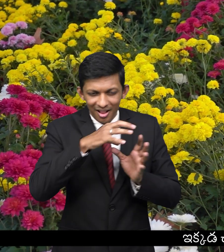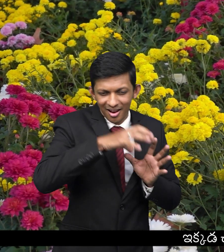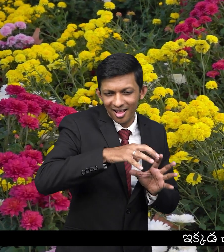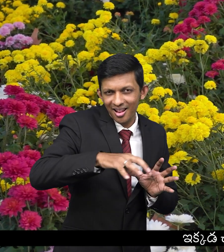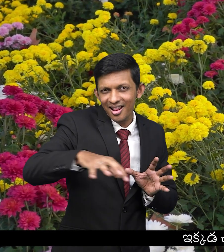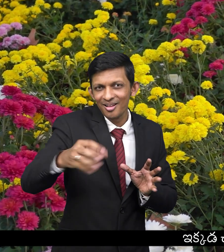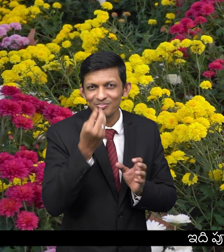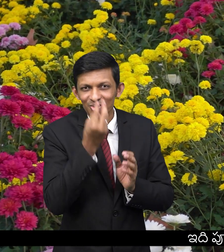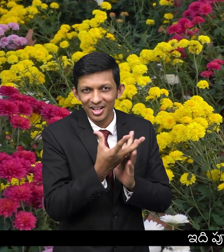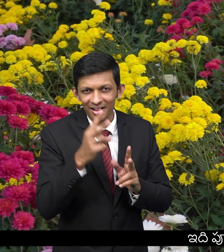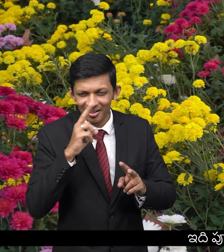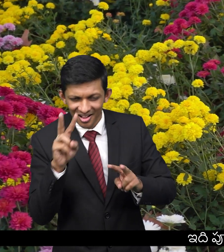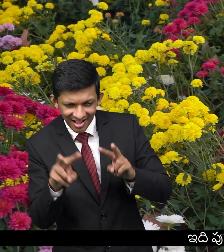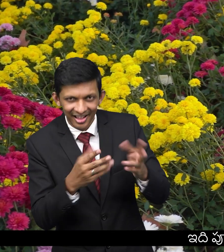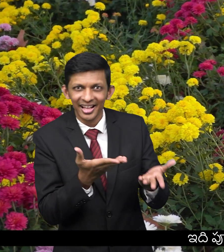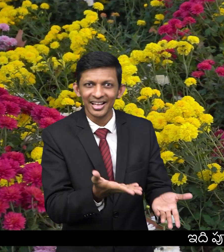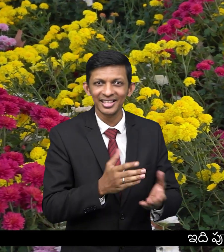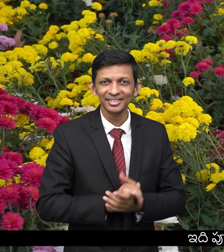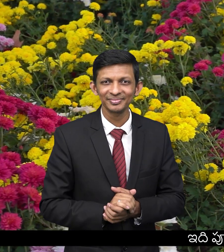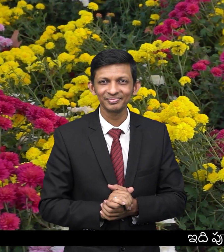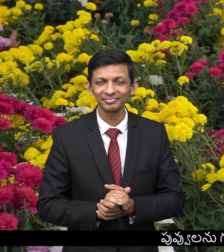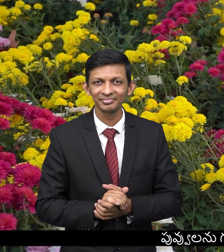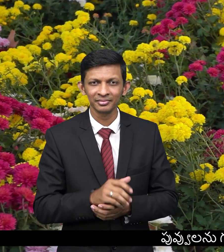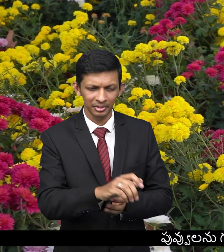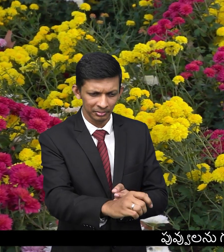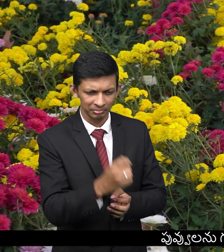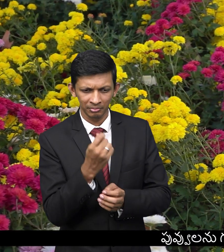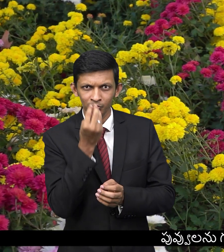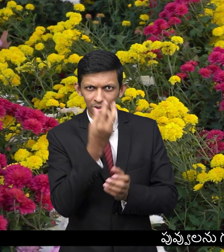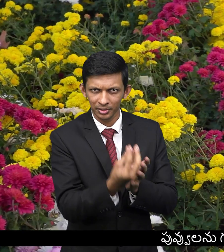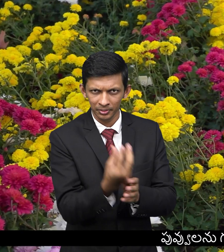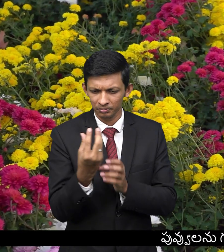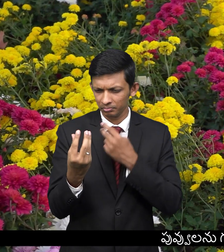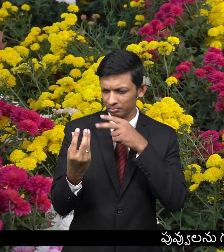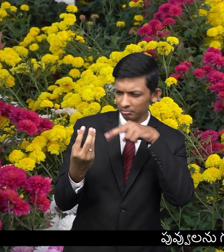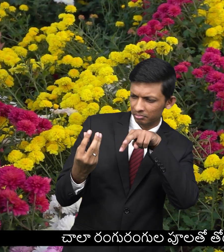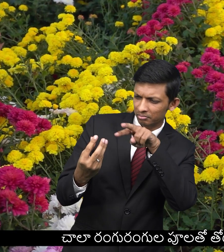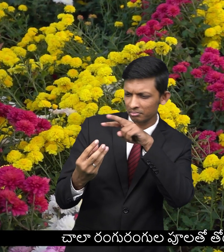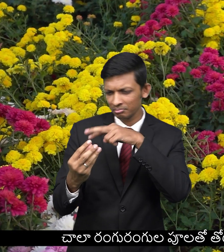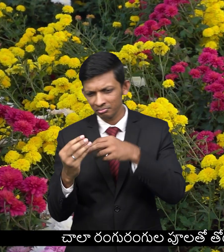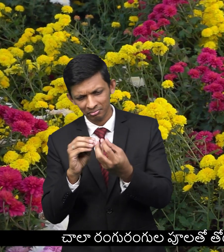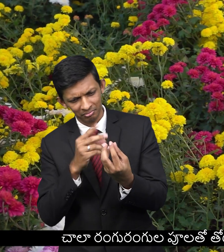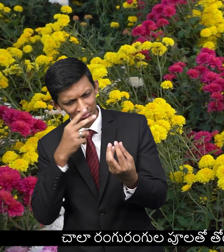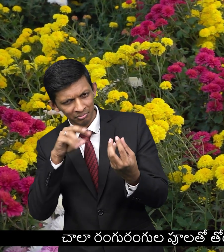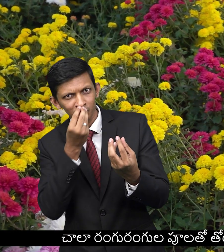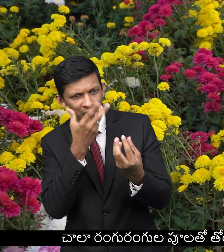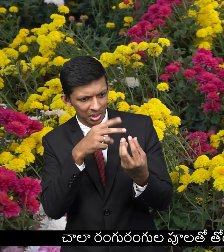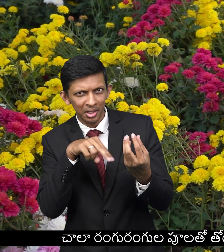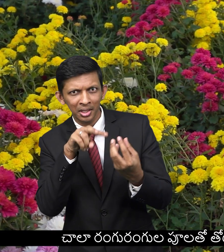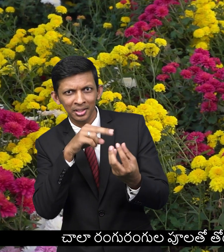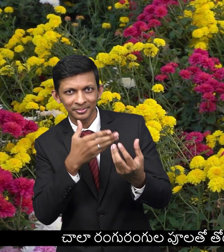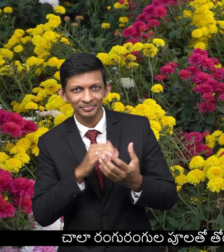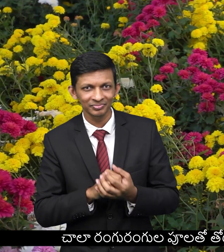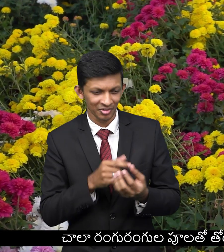ఇక్కడ చూడండి. ఇది పూల తోట. పువ్వులను గమనించండి. చాలా రంగురంగుల పూలతో